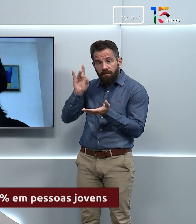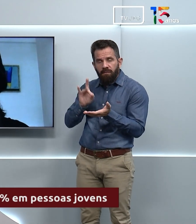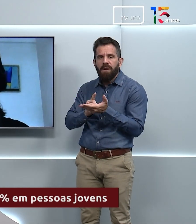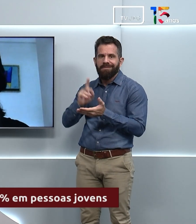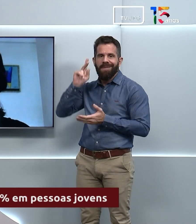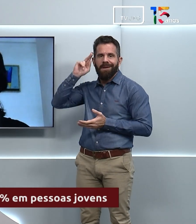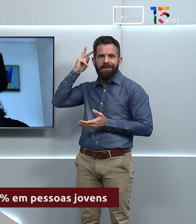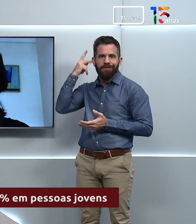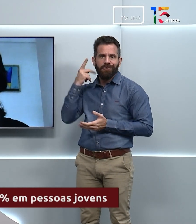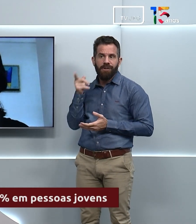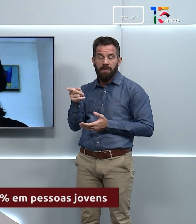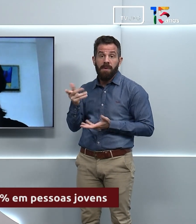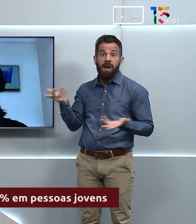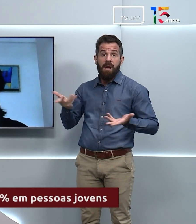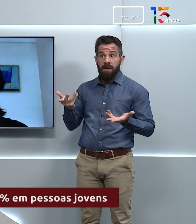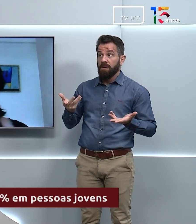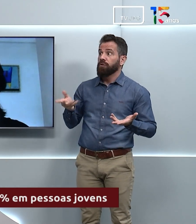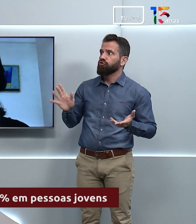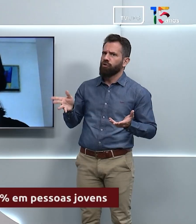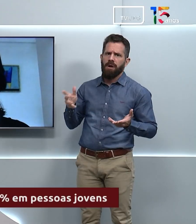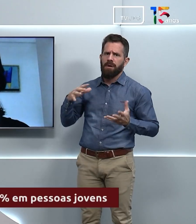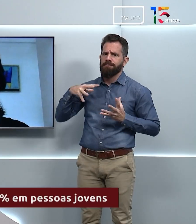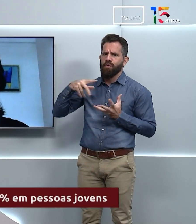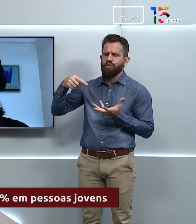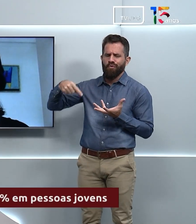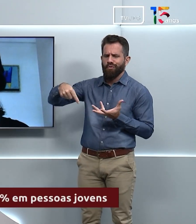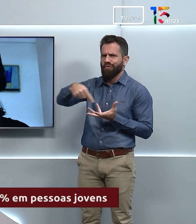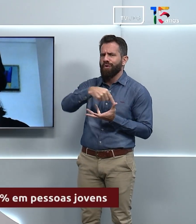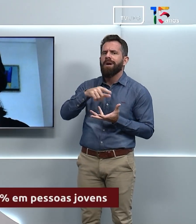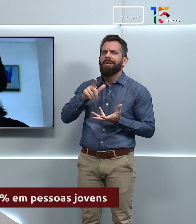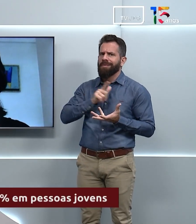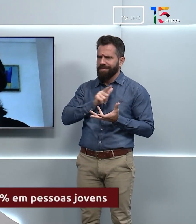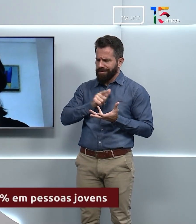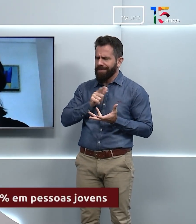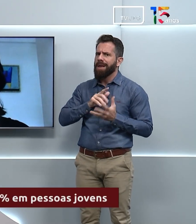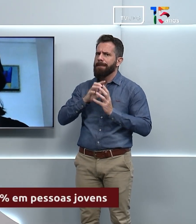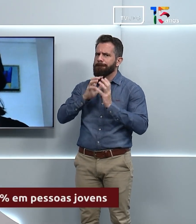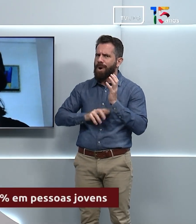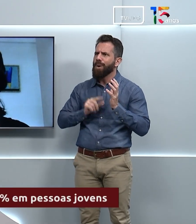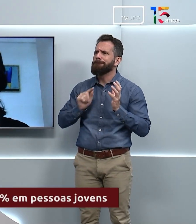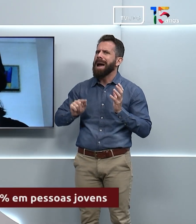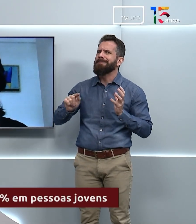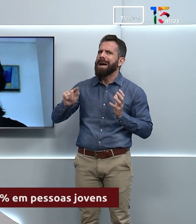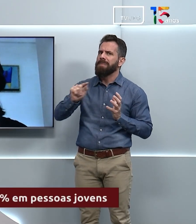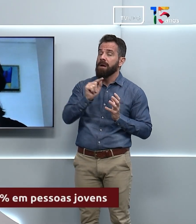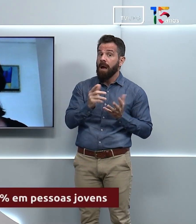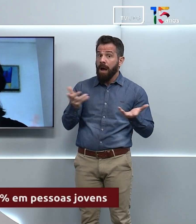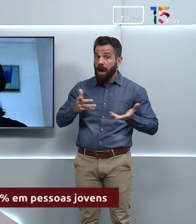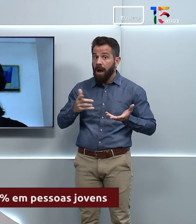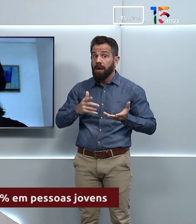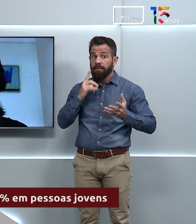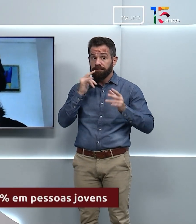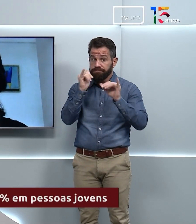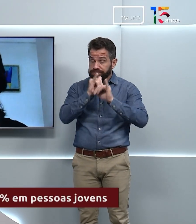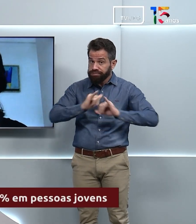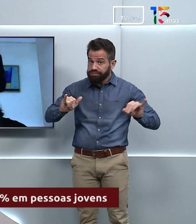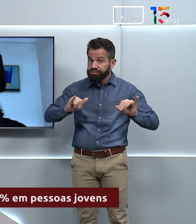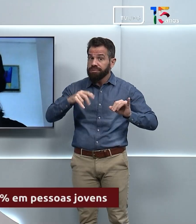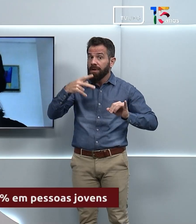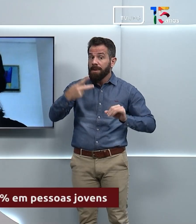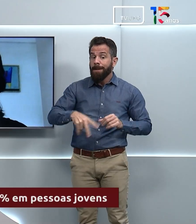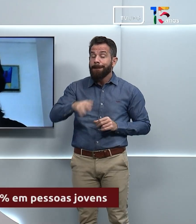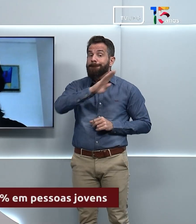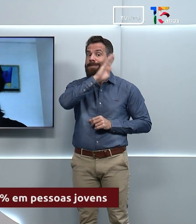de pessoas ao longo do mundo inteiro, mas a gente vem chamando a atenção muito para o público aí brasileiro, para a